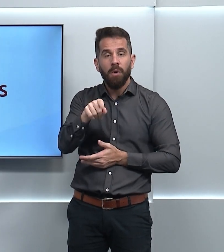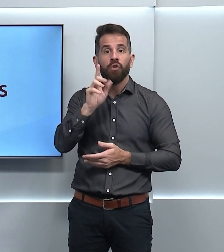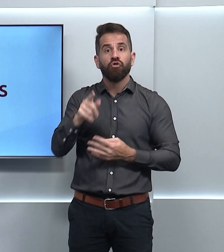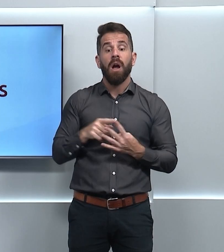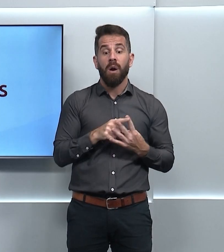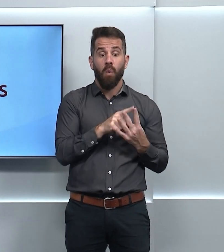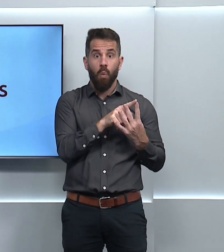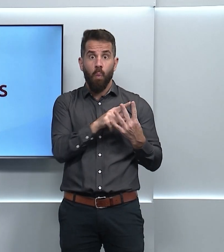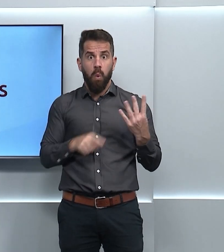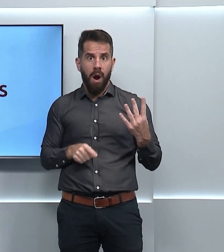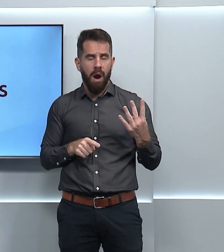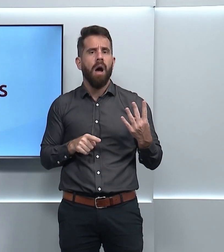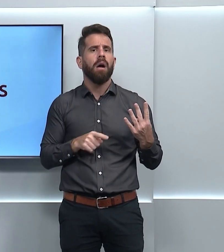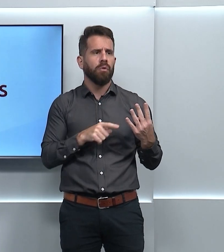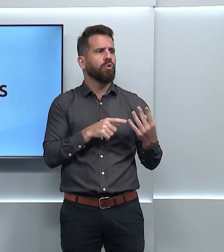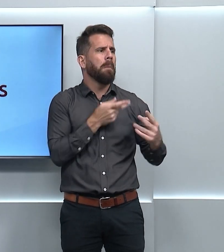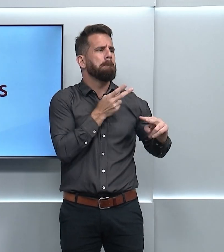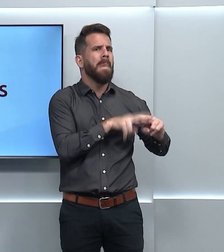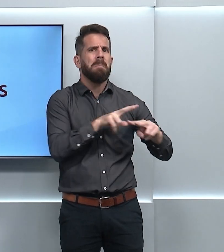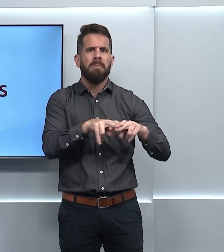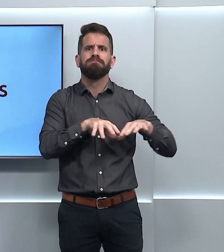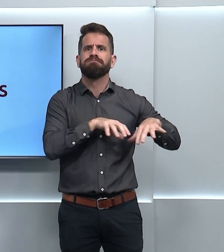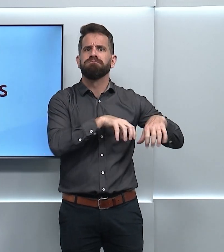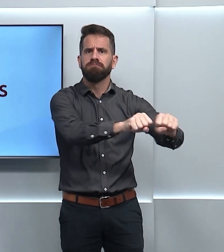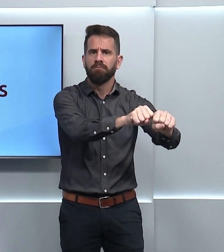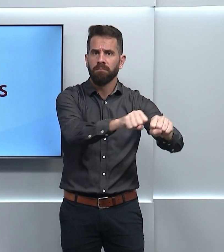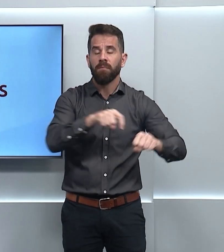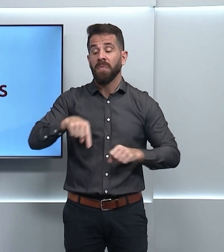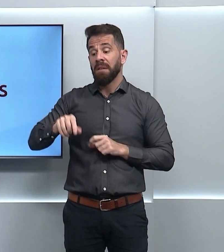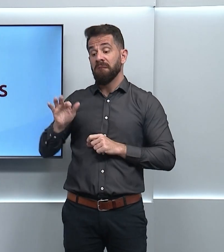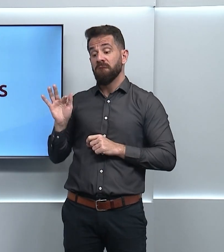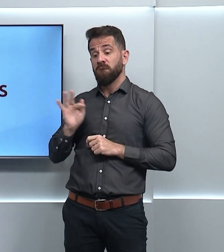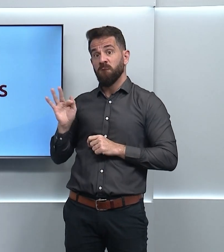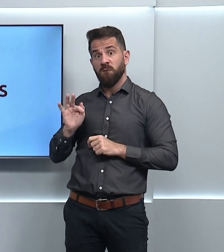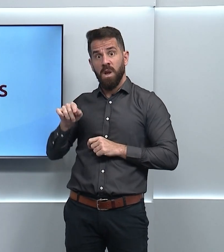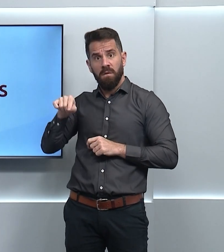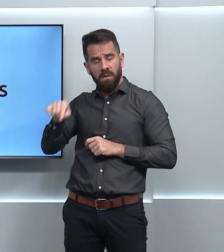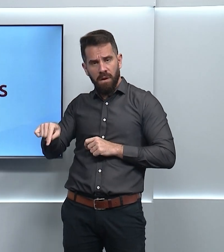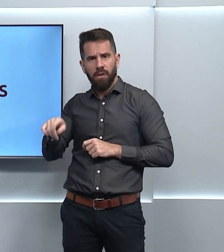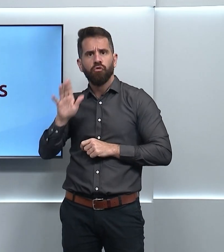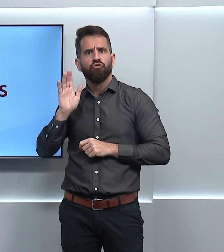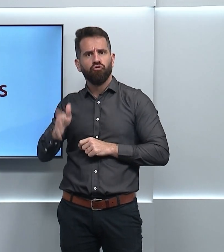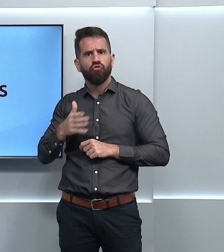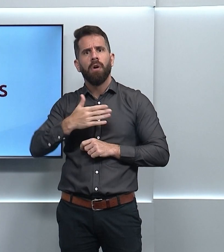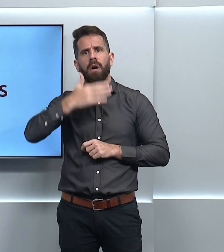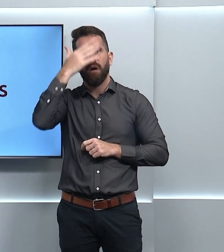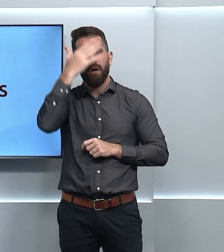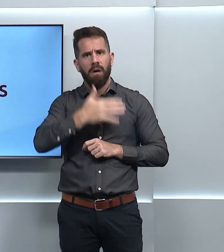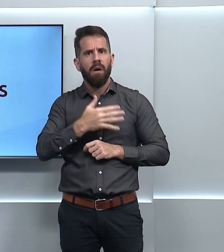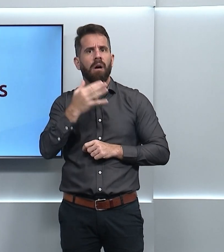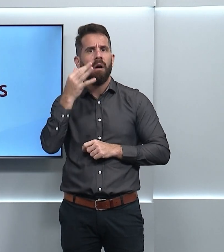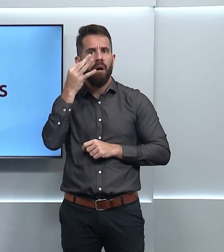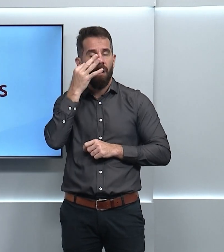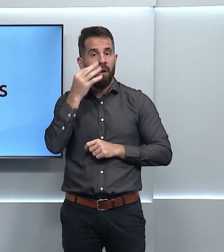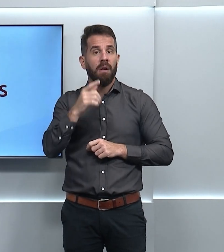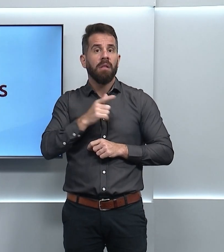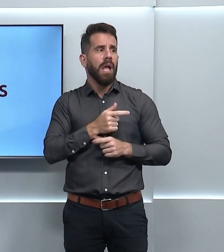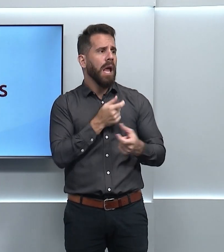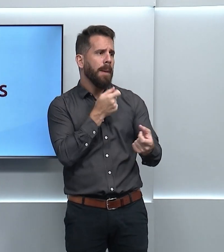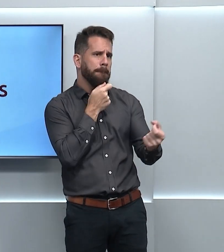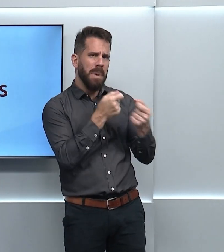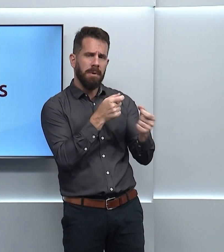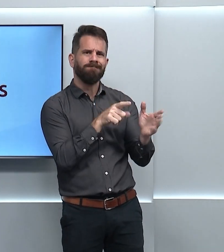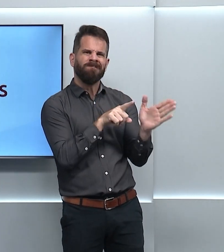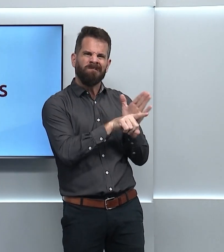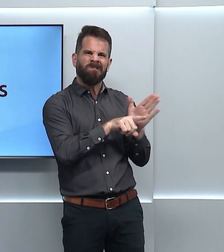crime. Em fevereiro desse ano, a ministra tinha reconhecido que um interrogatório feito com um dos acusados de ter ajudado